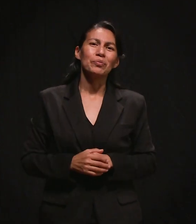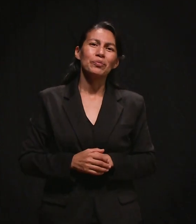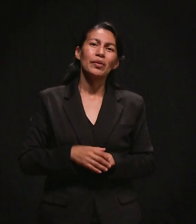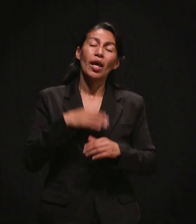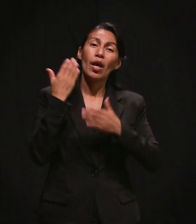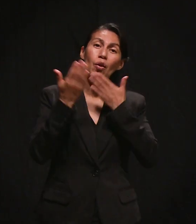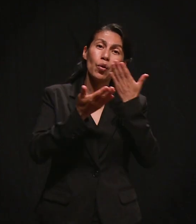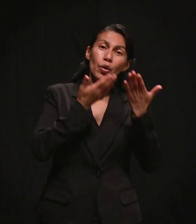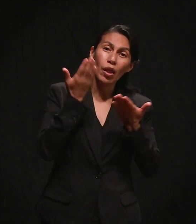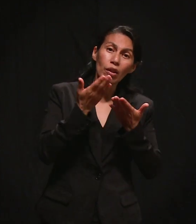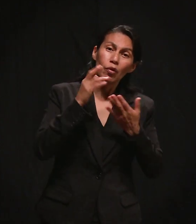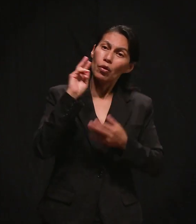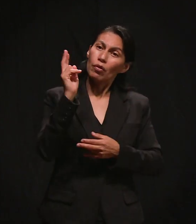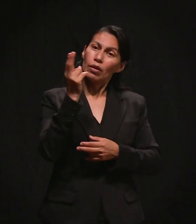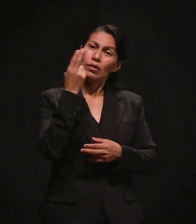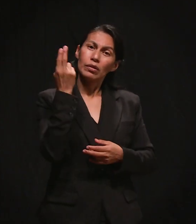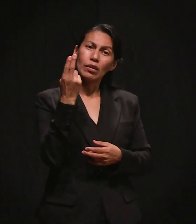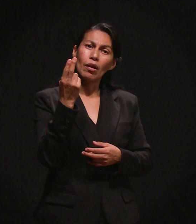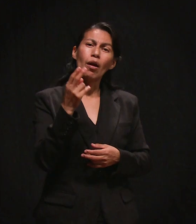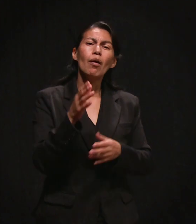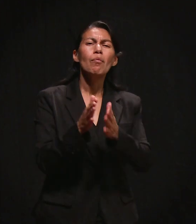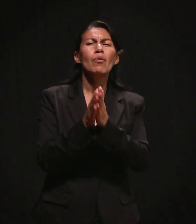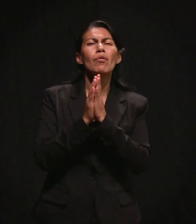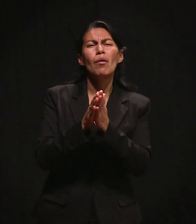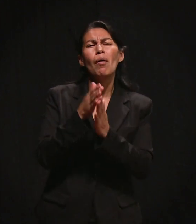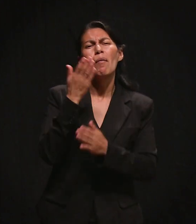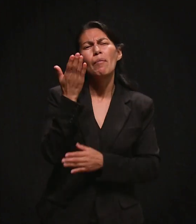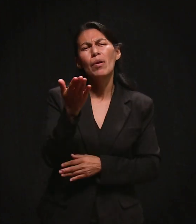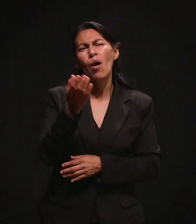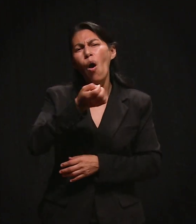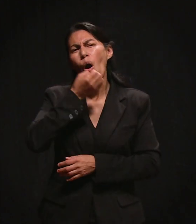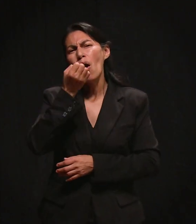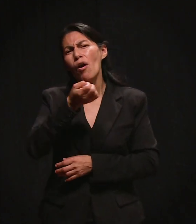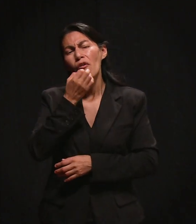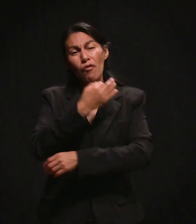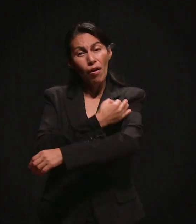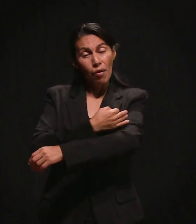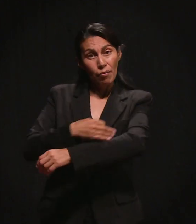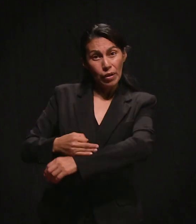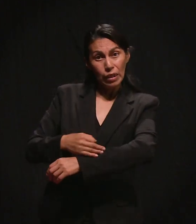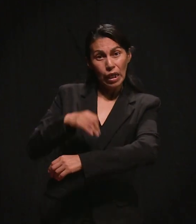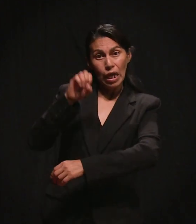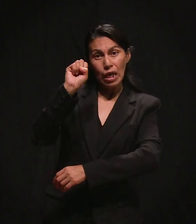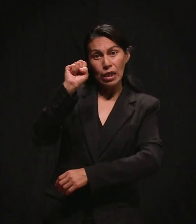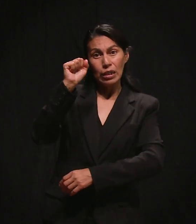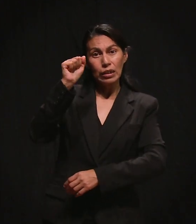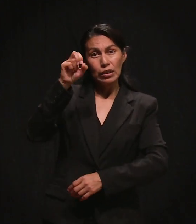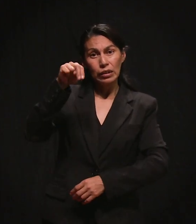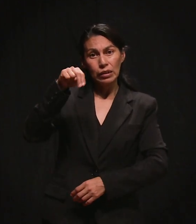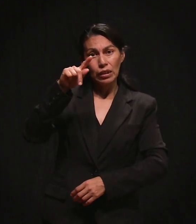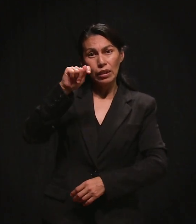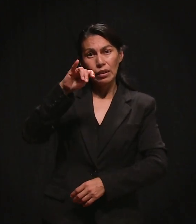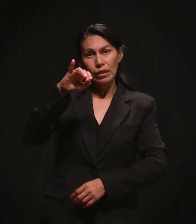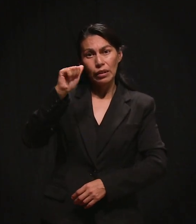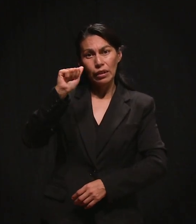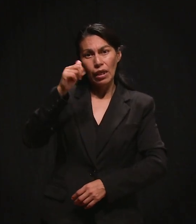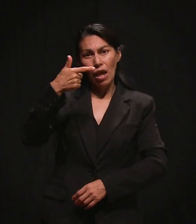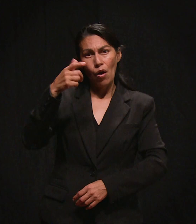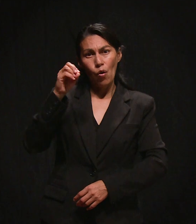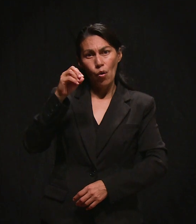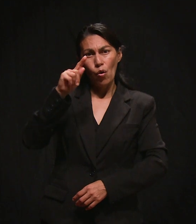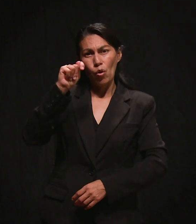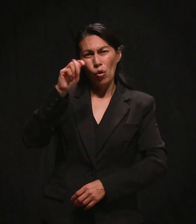favor, quisiera que oren por la familia Santiago Torres, porque está alejado de la iglesia, alejada de la